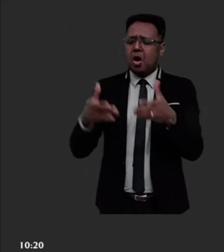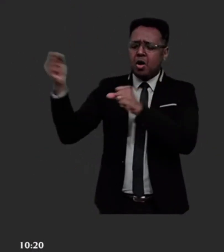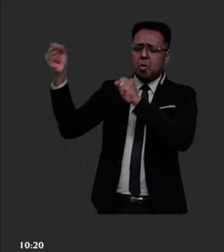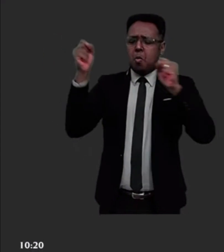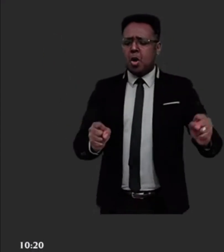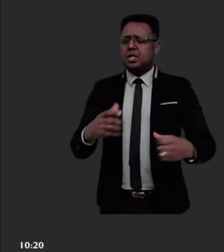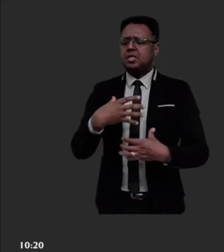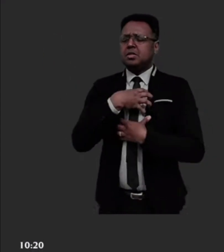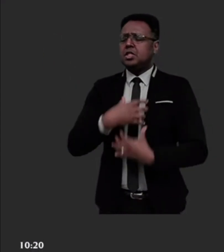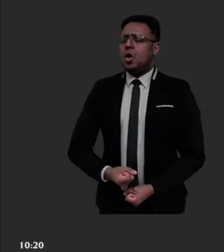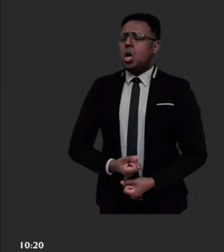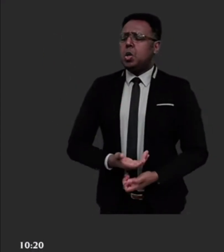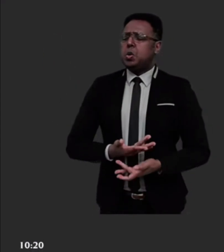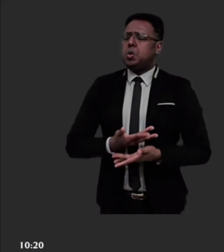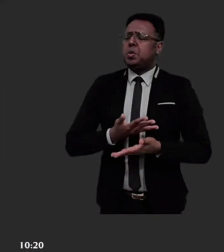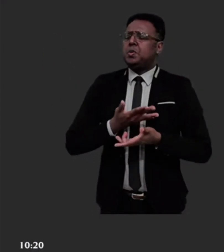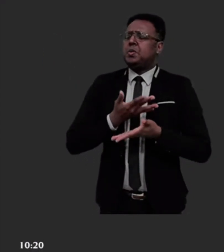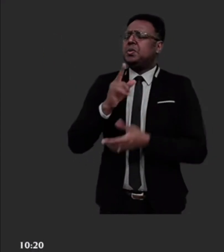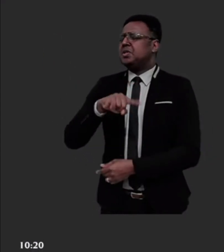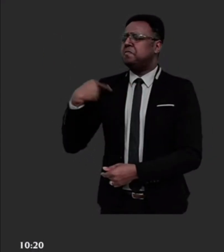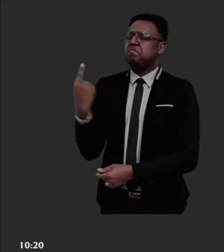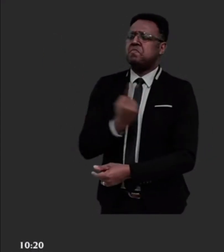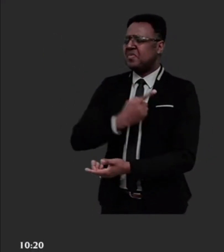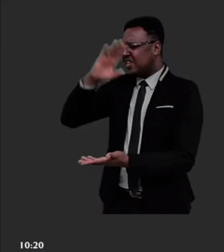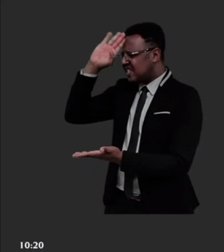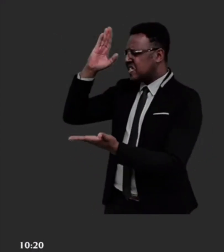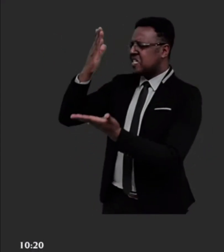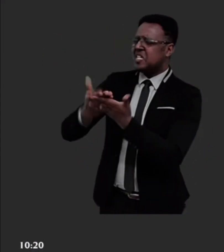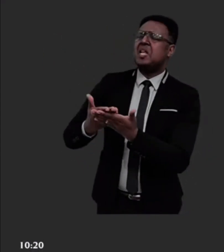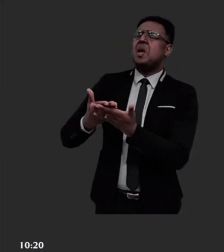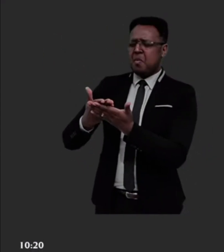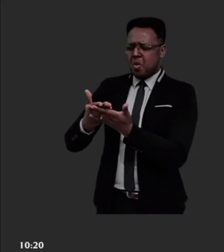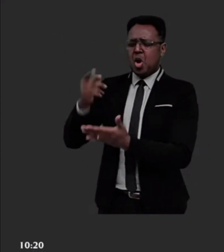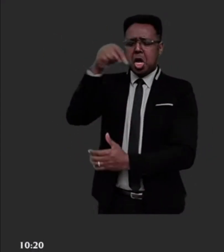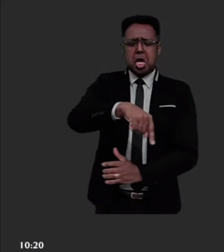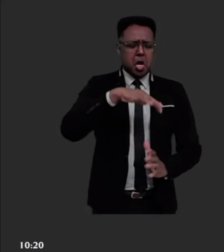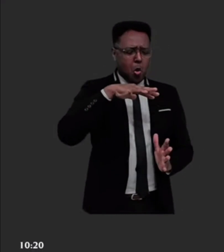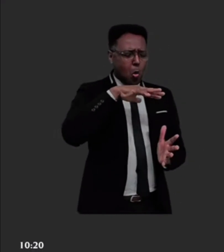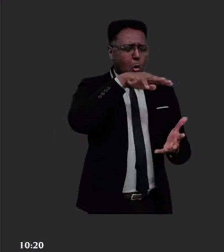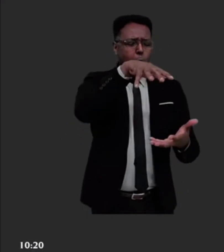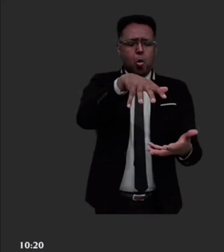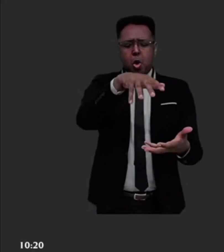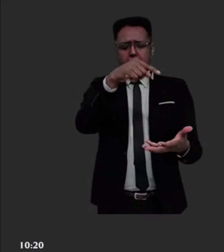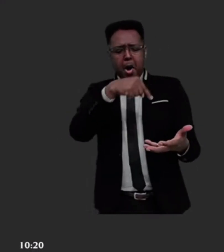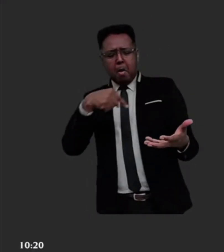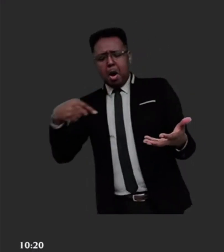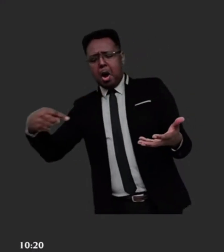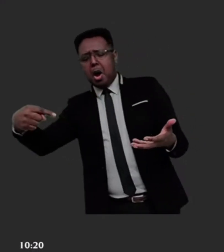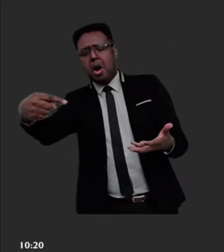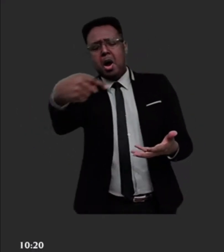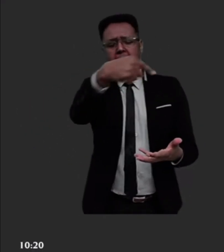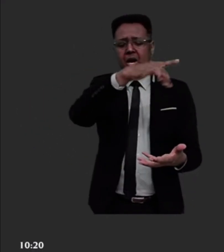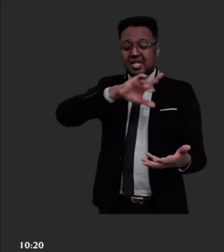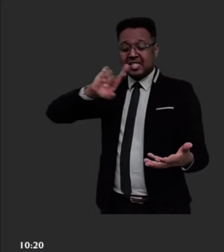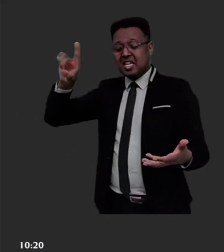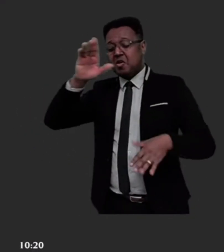agora neste momento, nós cremos que o movimento haverá na terra, nós cremos que algum movimento tu